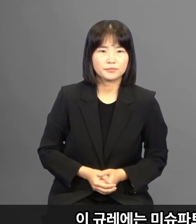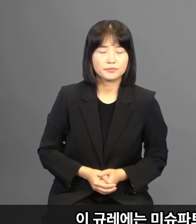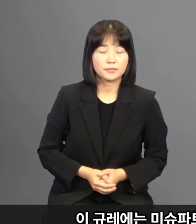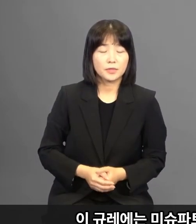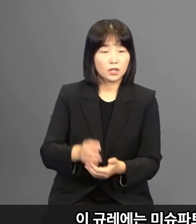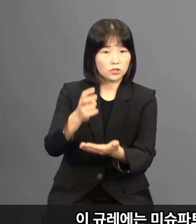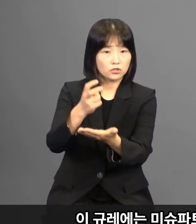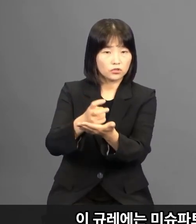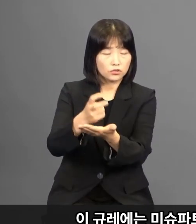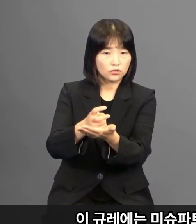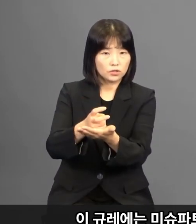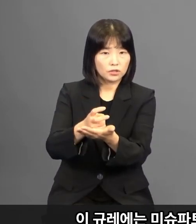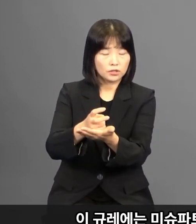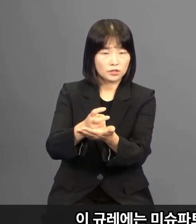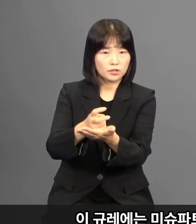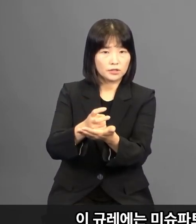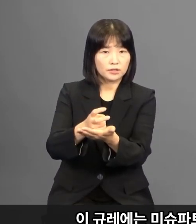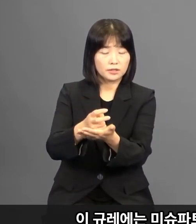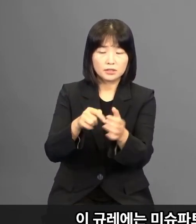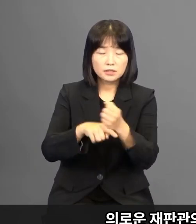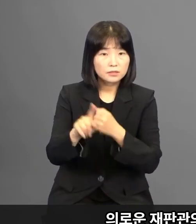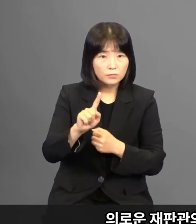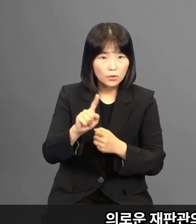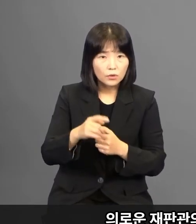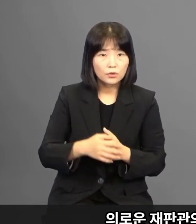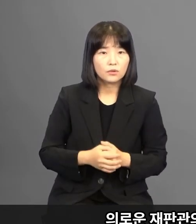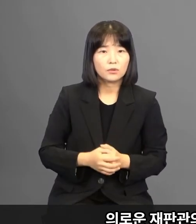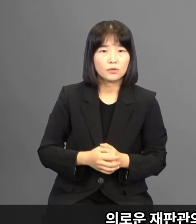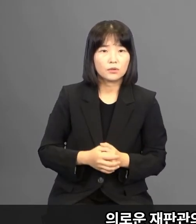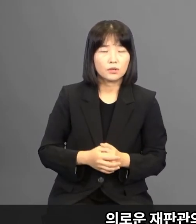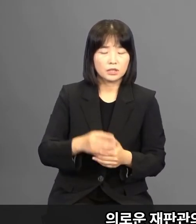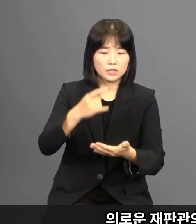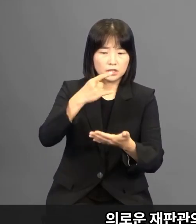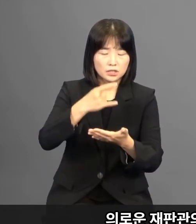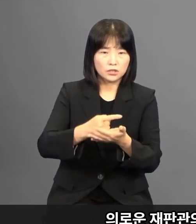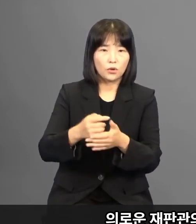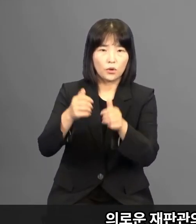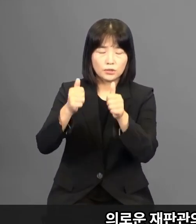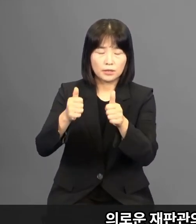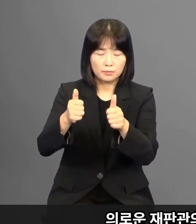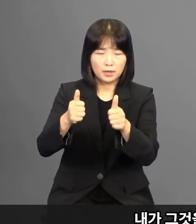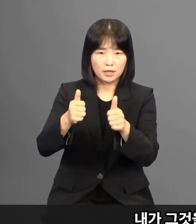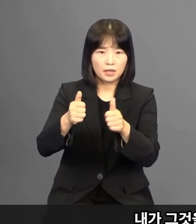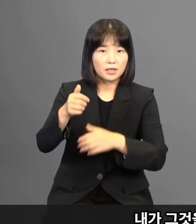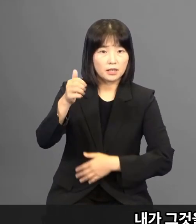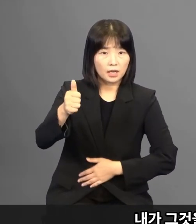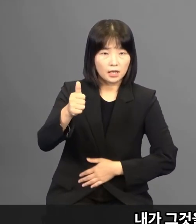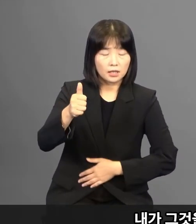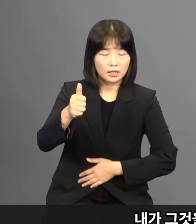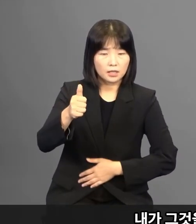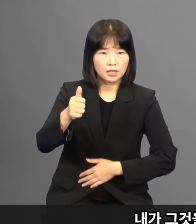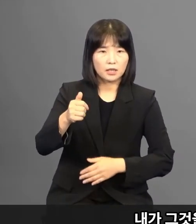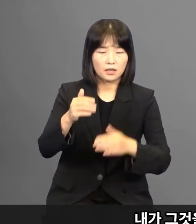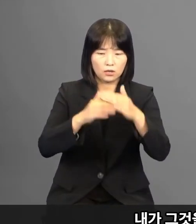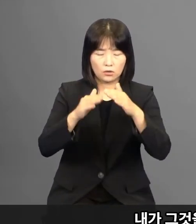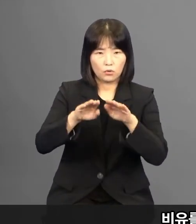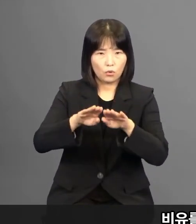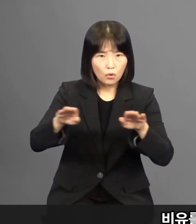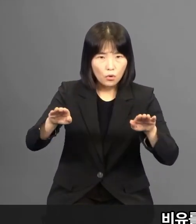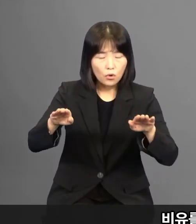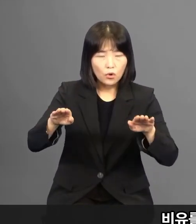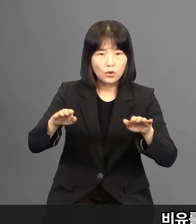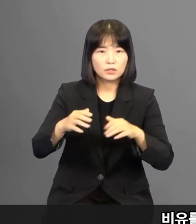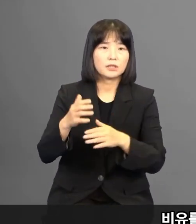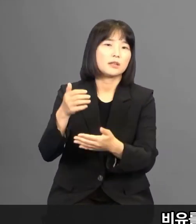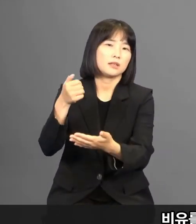규례는 미슈파트라고 되어 있는데 무슨 뜻이냐? 의로운 재판관의 공정한 판결이라는 거예요. 내가 그것을 따라가겠다는 거예요. 자, 이 비유